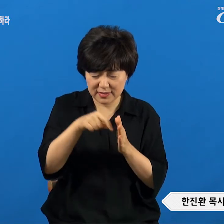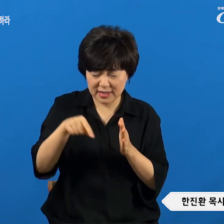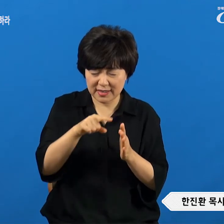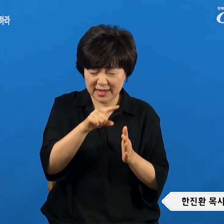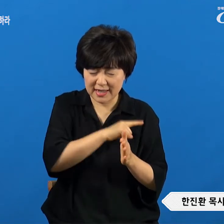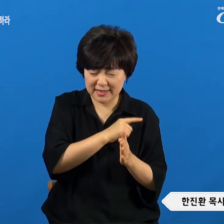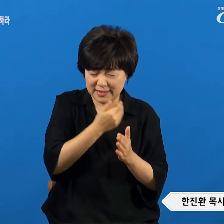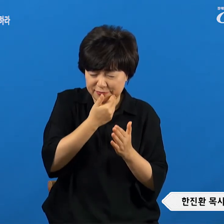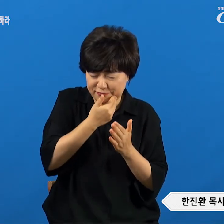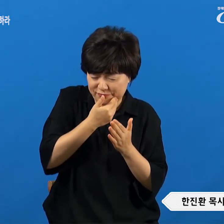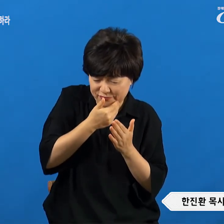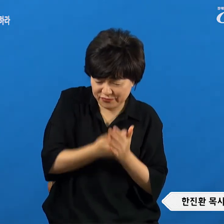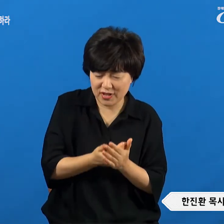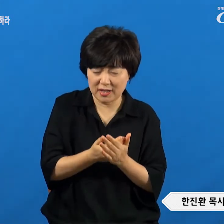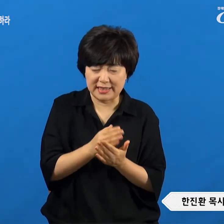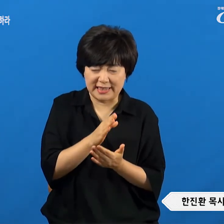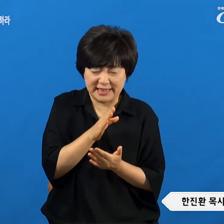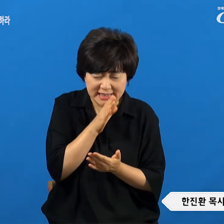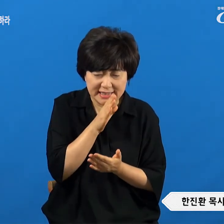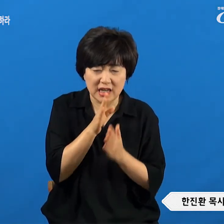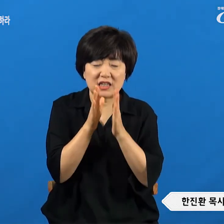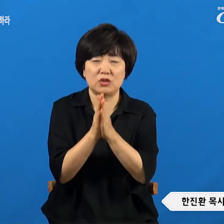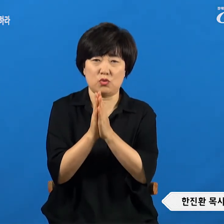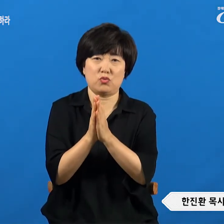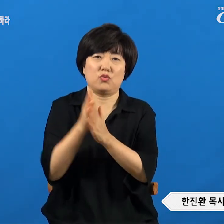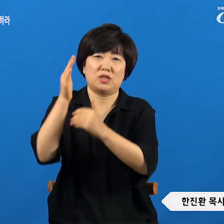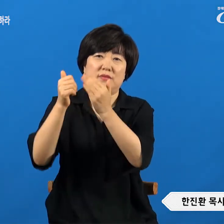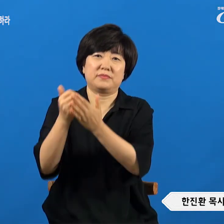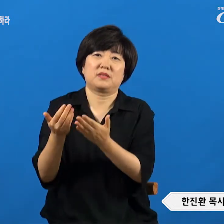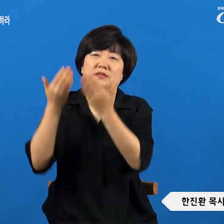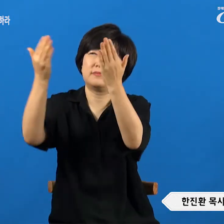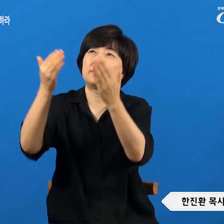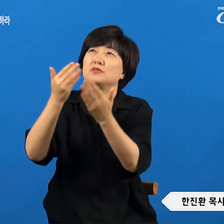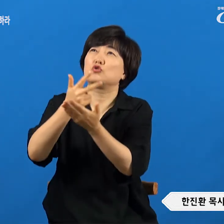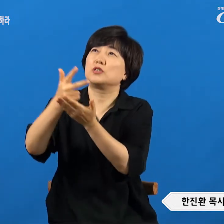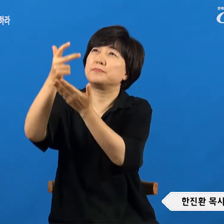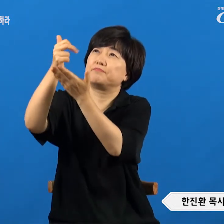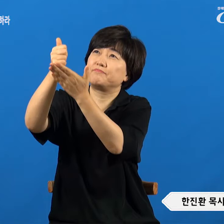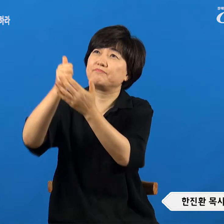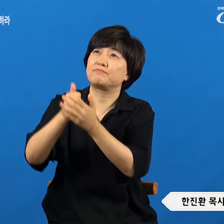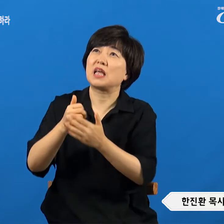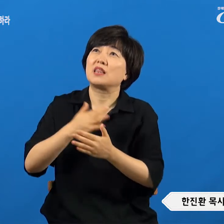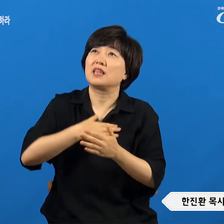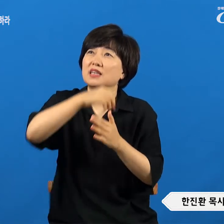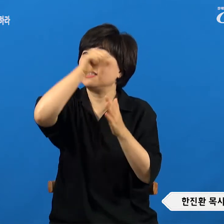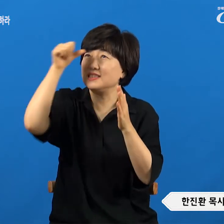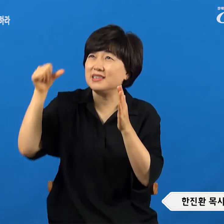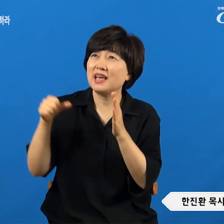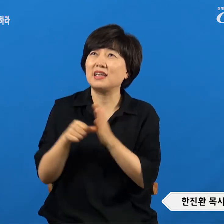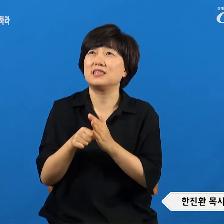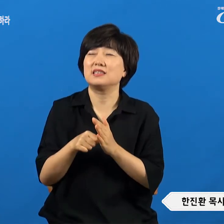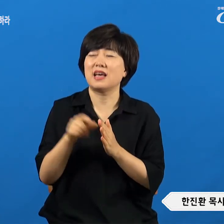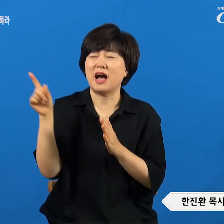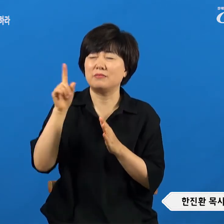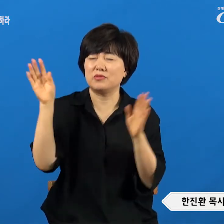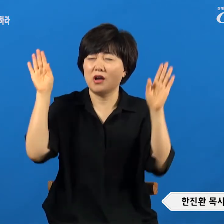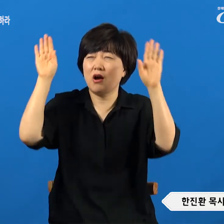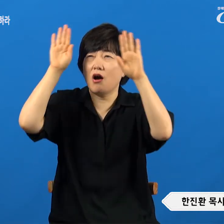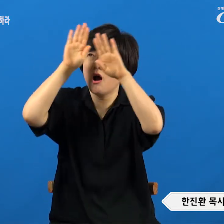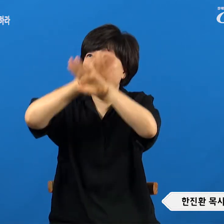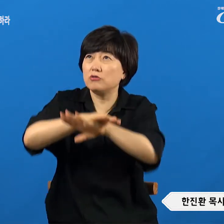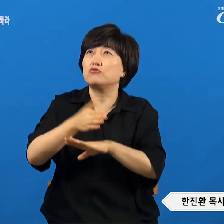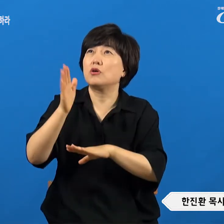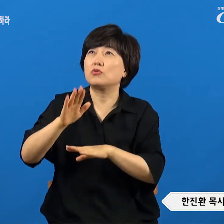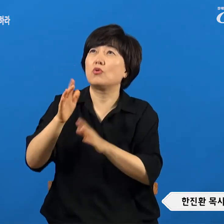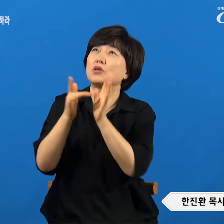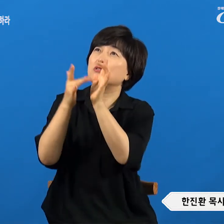진지한 기도를 하나님께 올렸다고 합니다. 주님, 내 인생이 아무리 어두워도